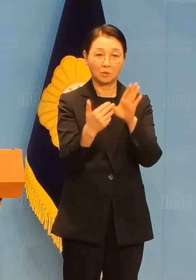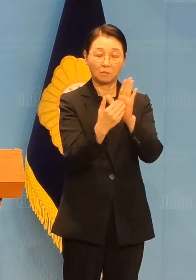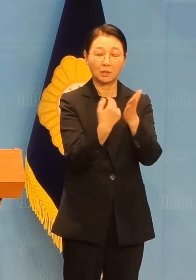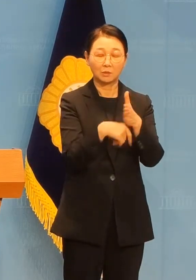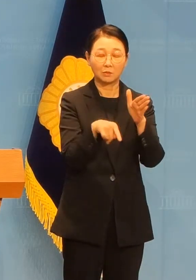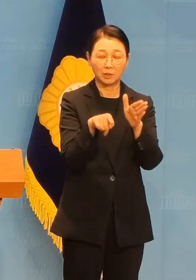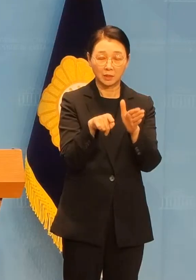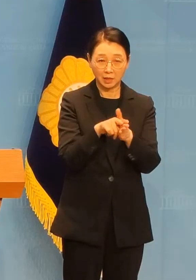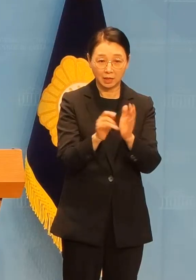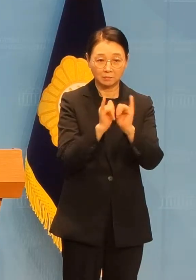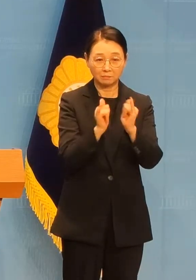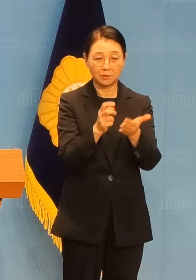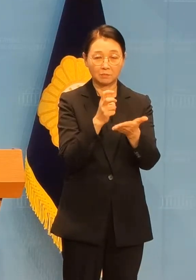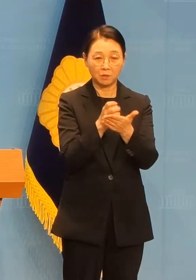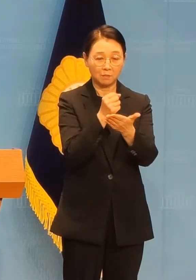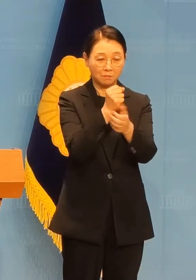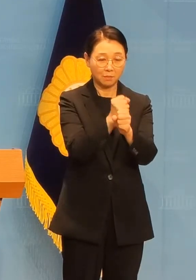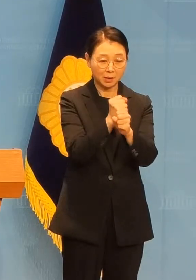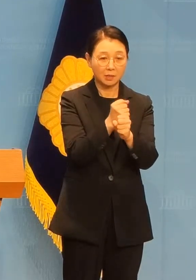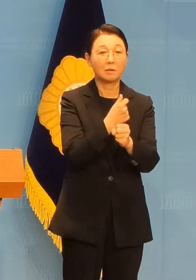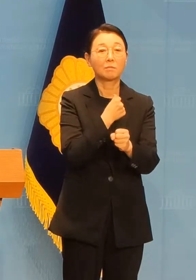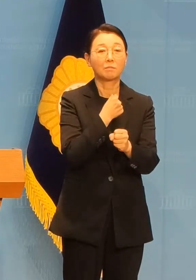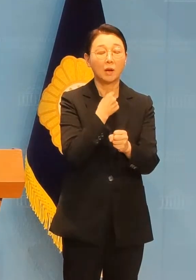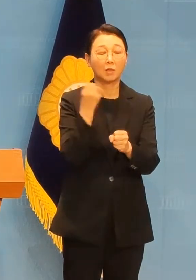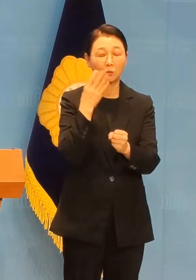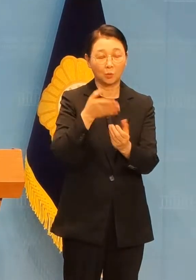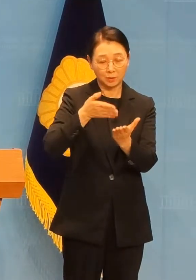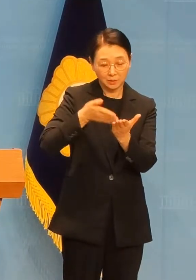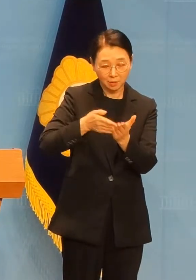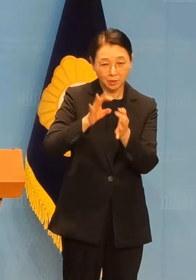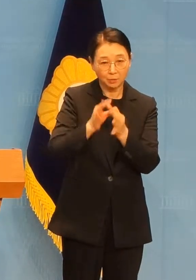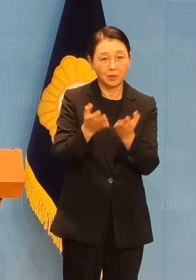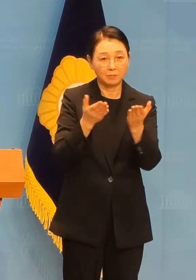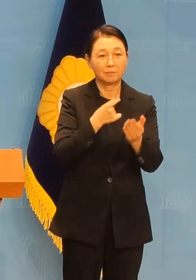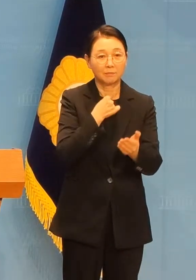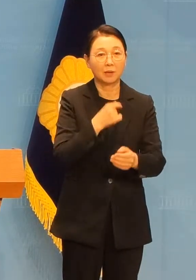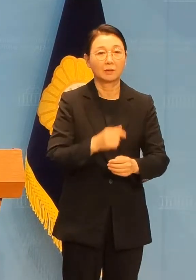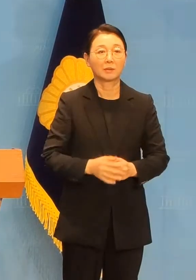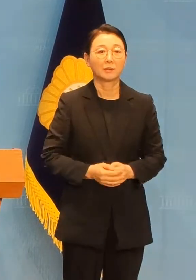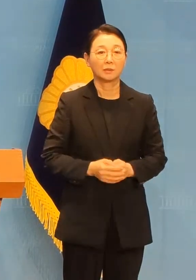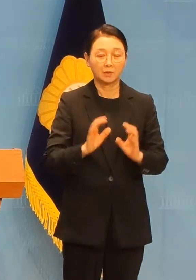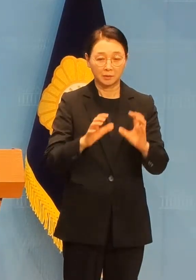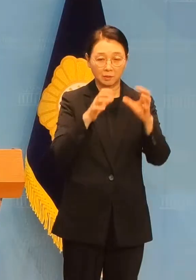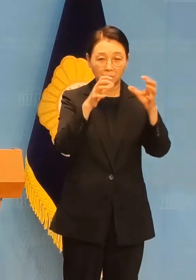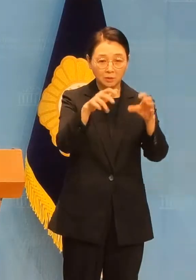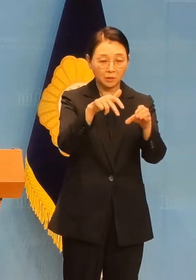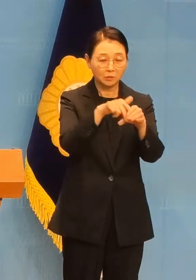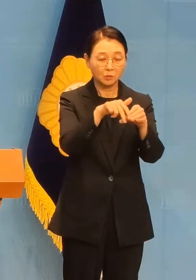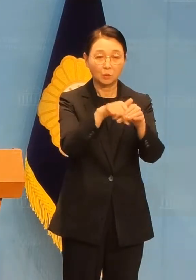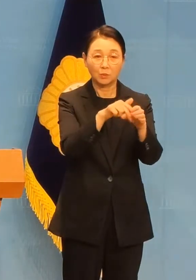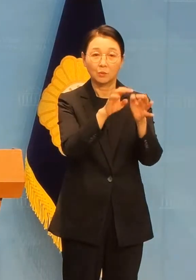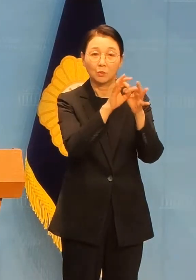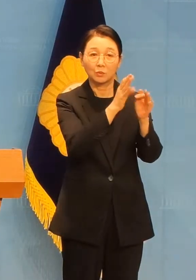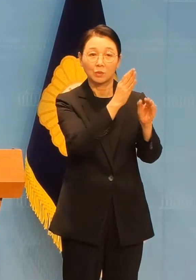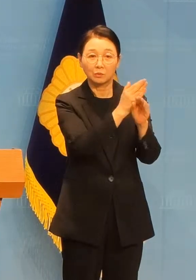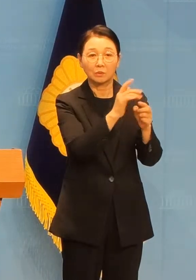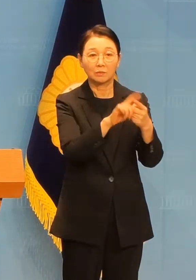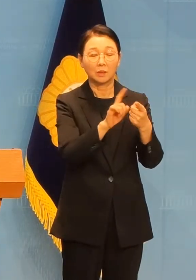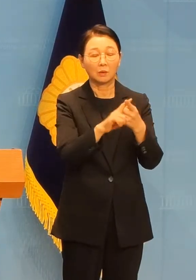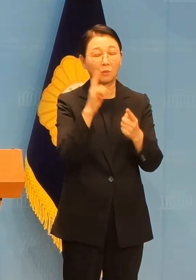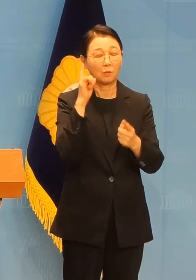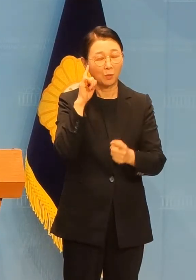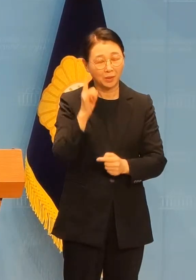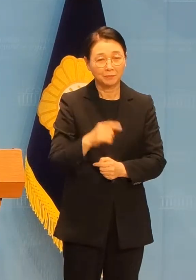개정안을 발의하고 이와 관련돼서 기자회견을 하고자 합니다. 전 세계적으로 종교를 중심으로 한 다양한